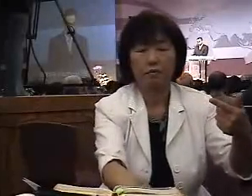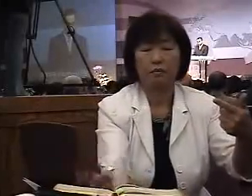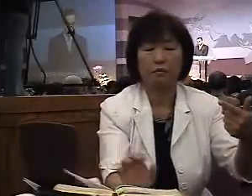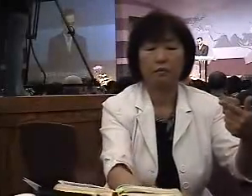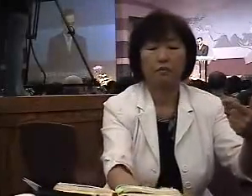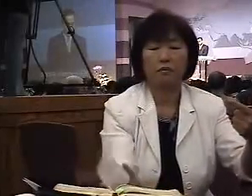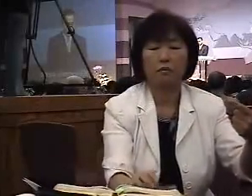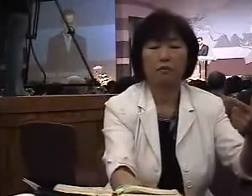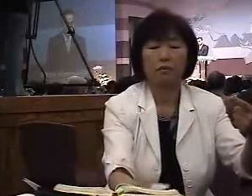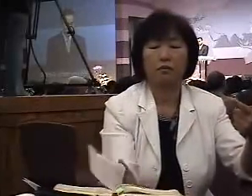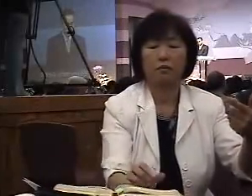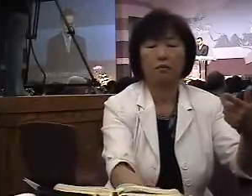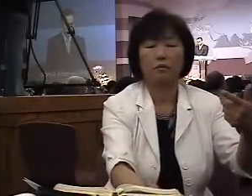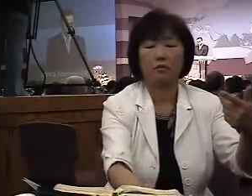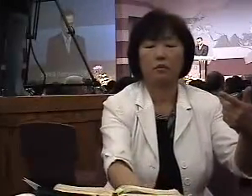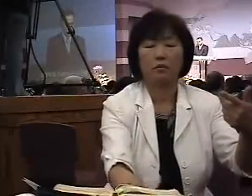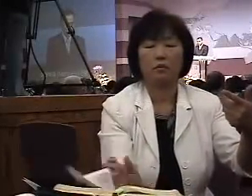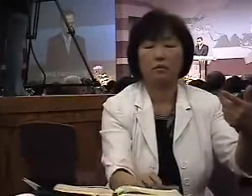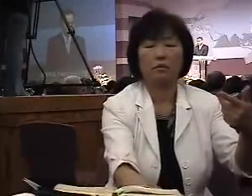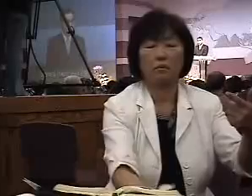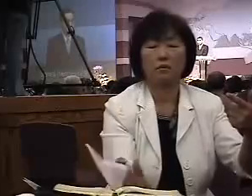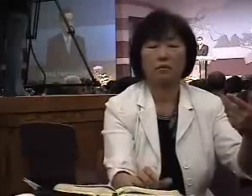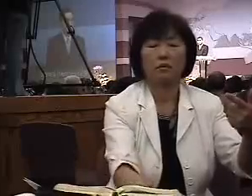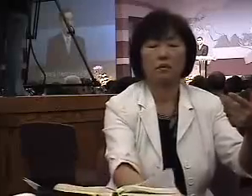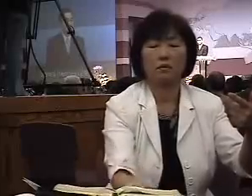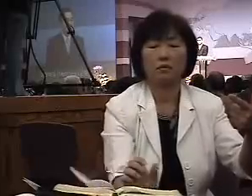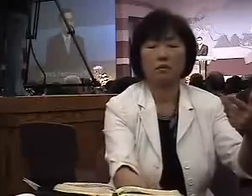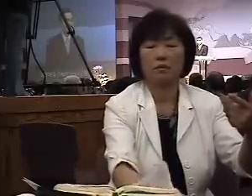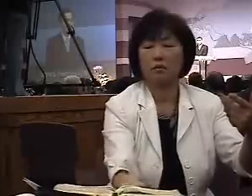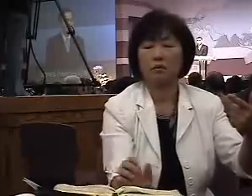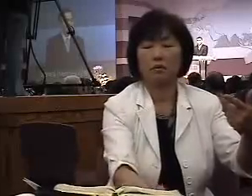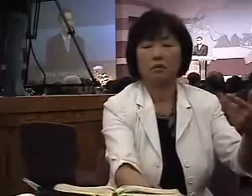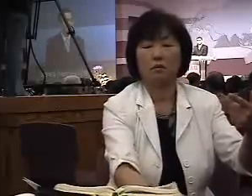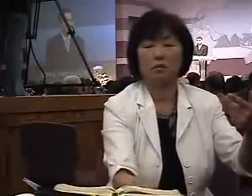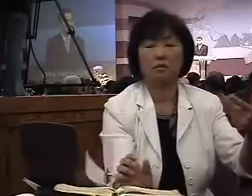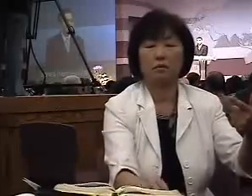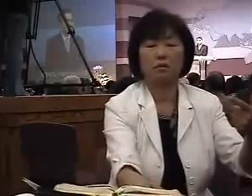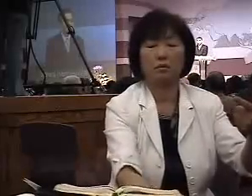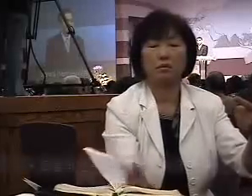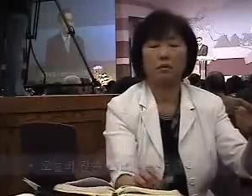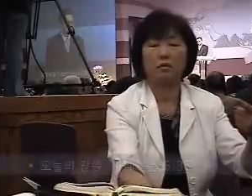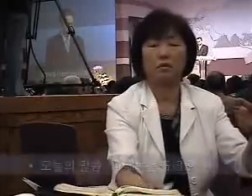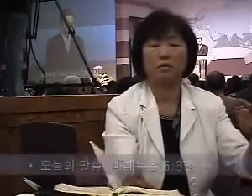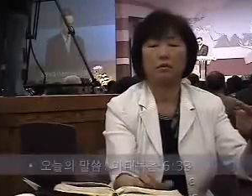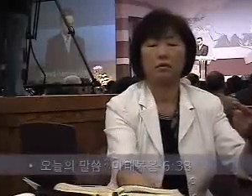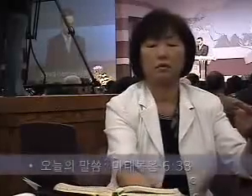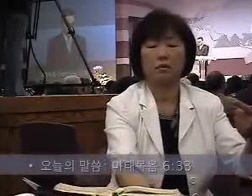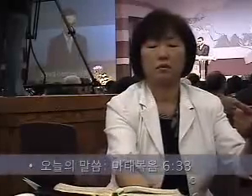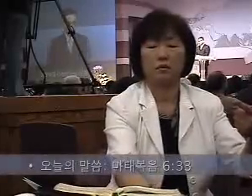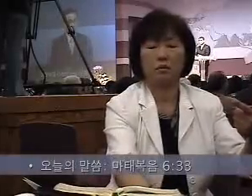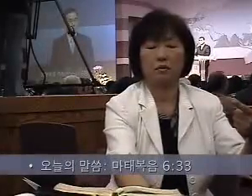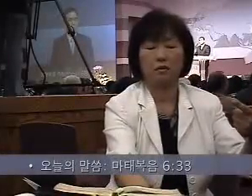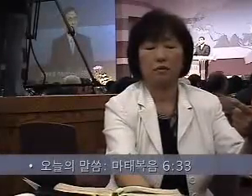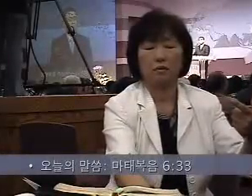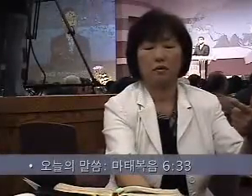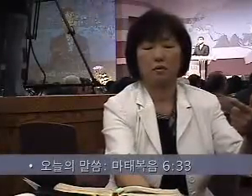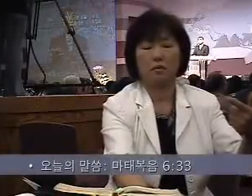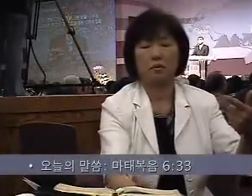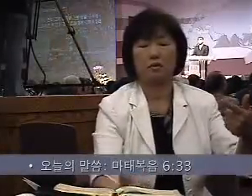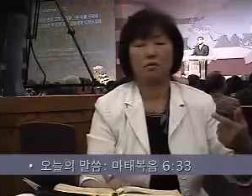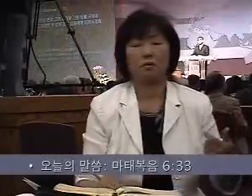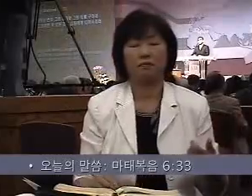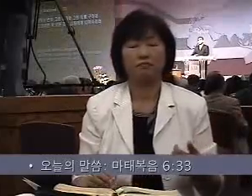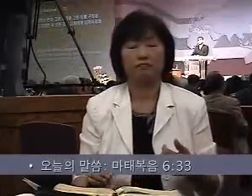마태복음 6장 33절 말씀을 찾으셔서 함께 한 목소리로 합독하도록 하시겠습니다.